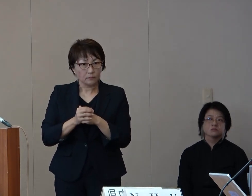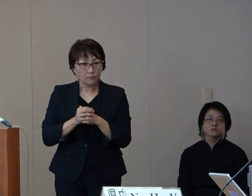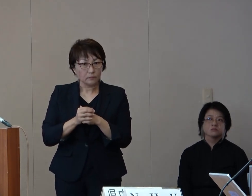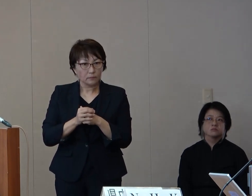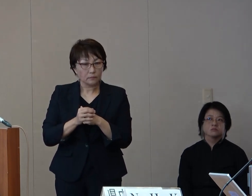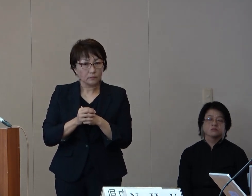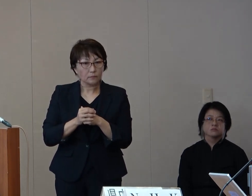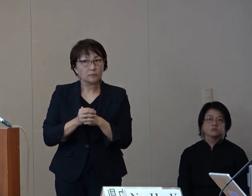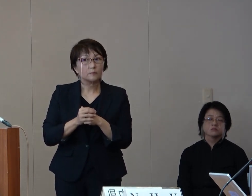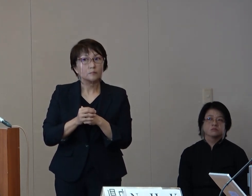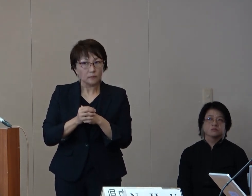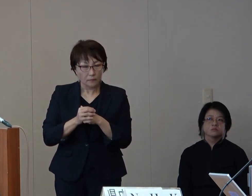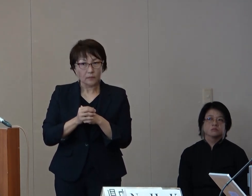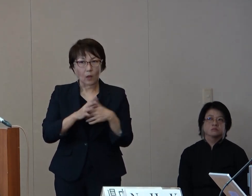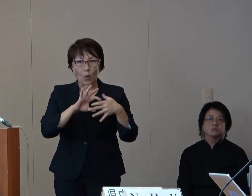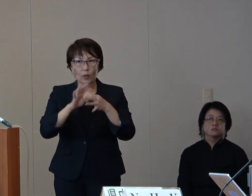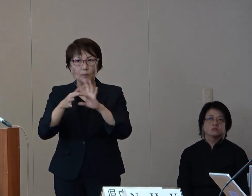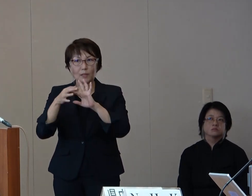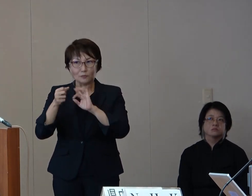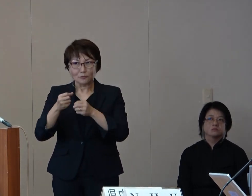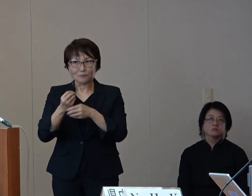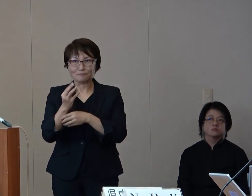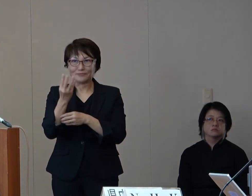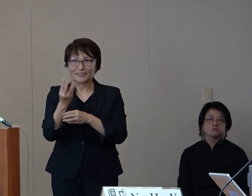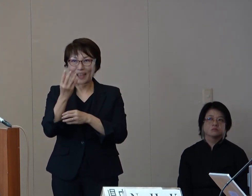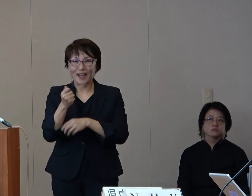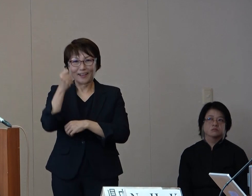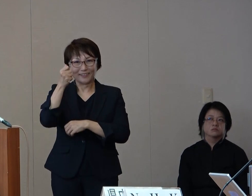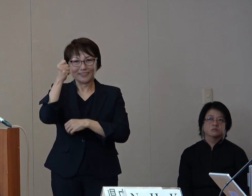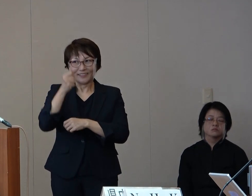6日中2日条例第修正海外の中